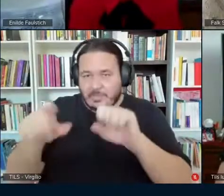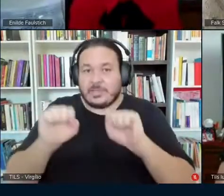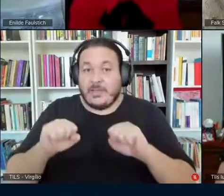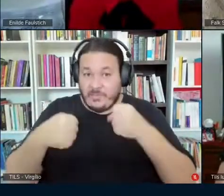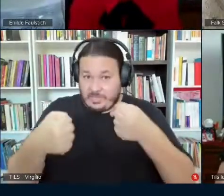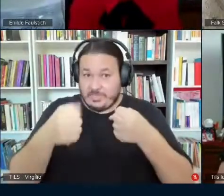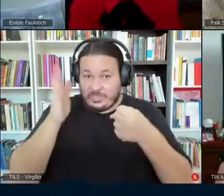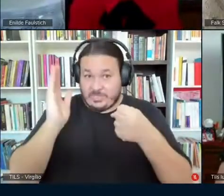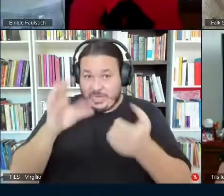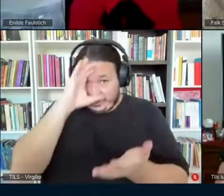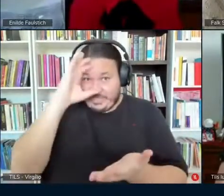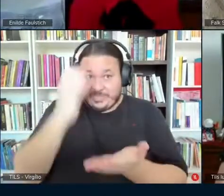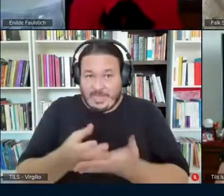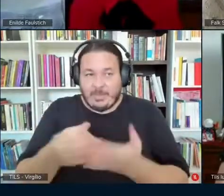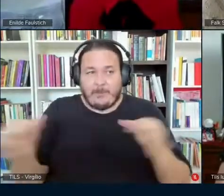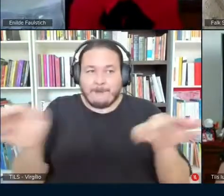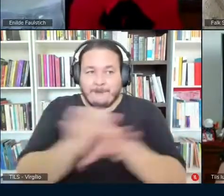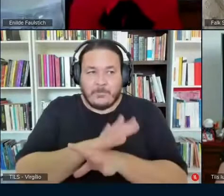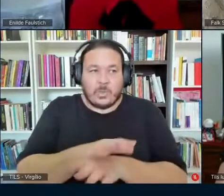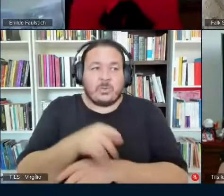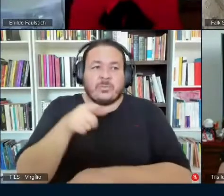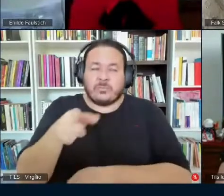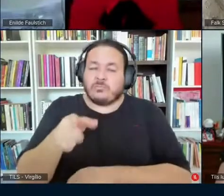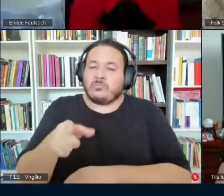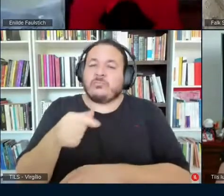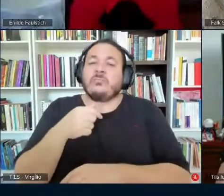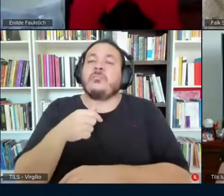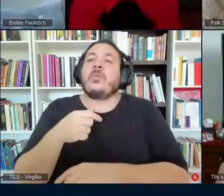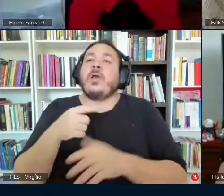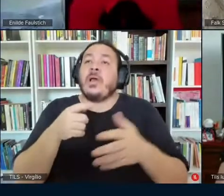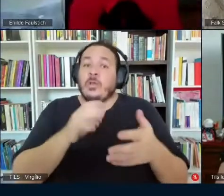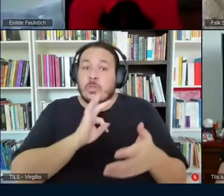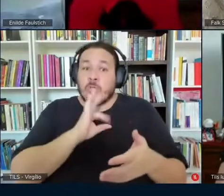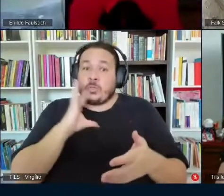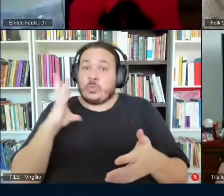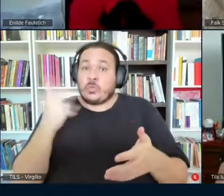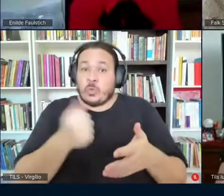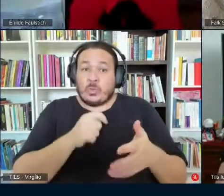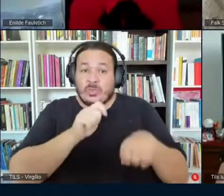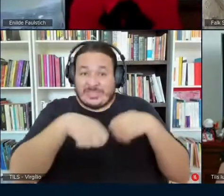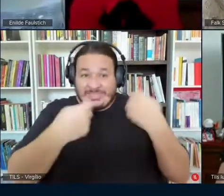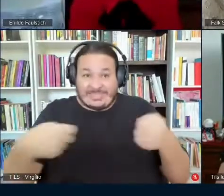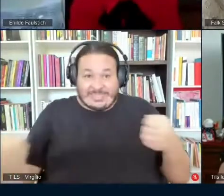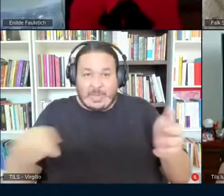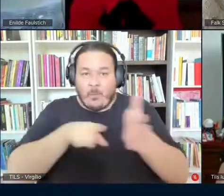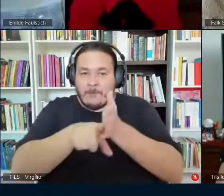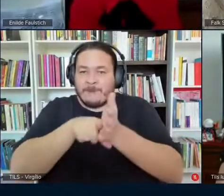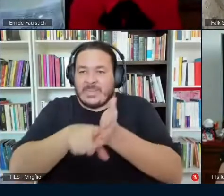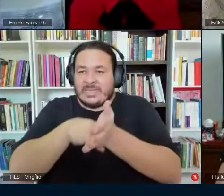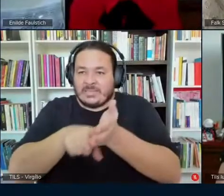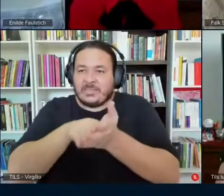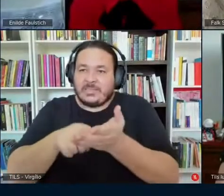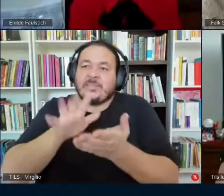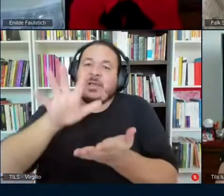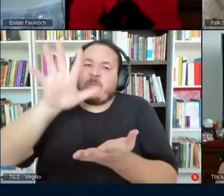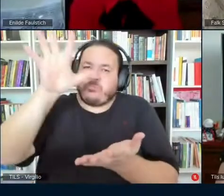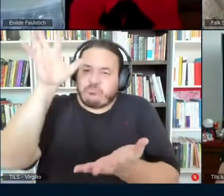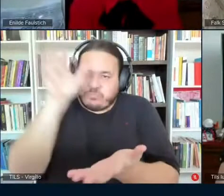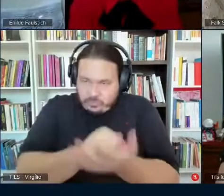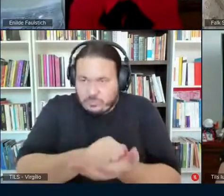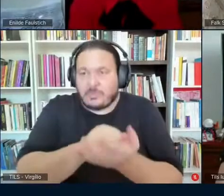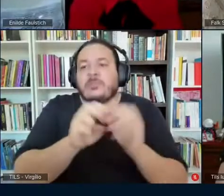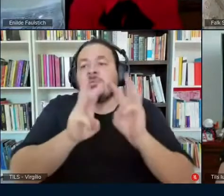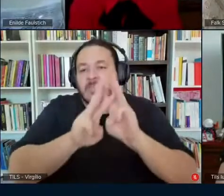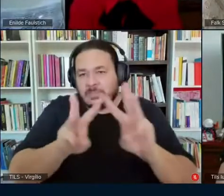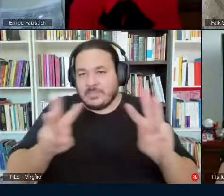estiver, seja possível que os nossos sinais de pesquisa sejam inseridos, né, no